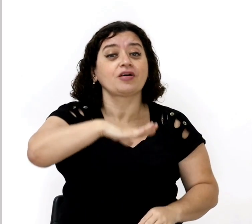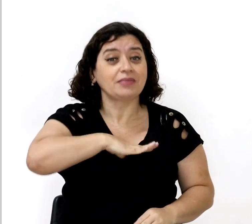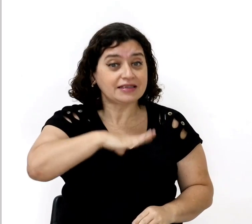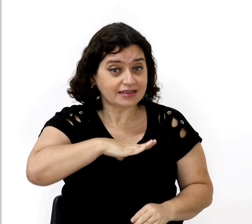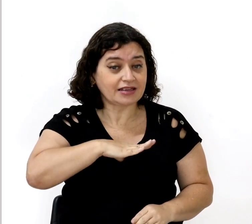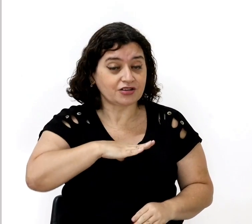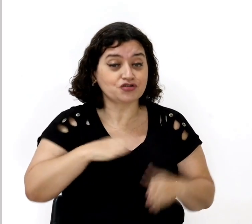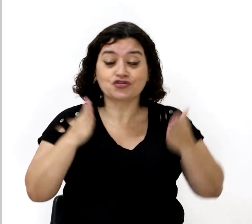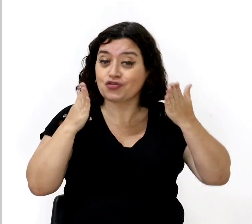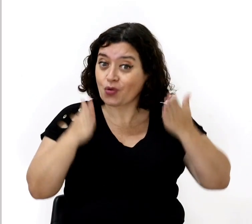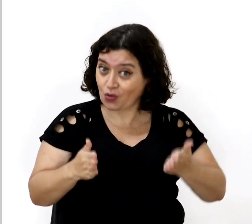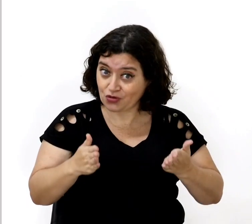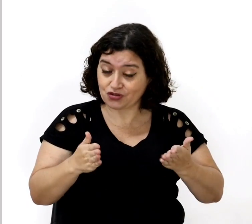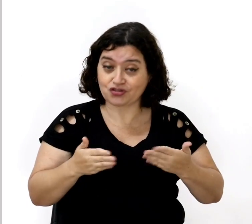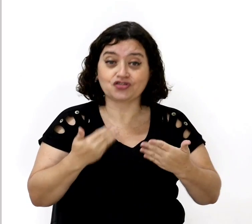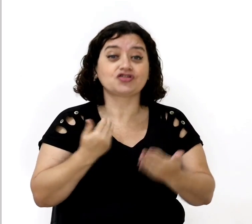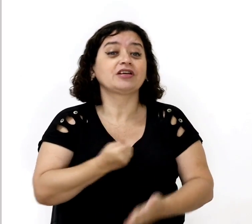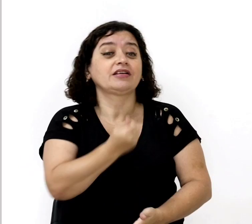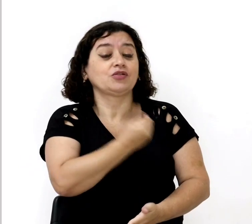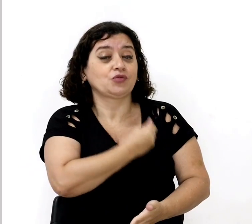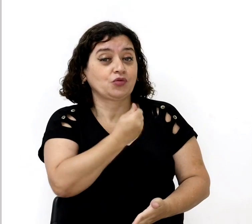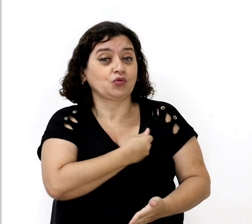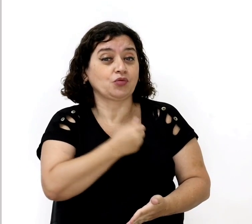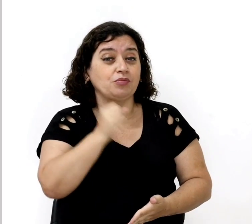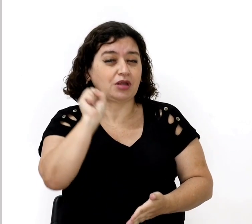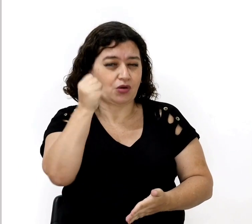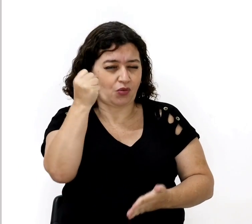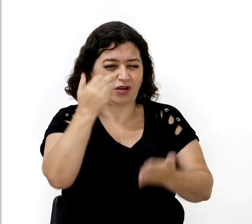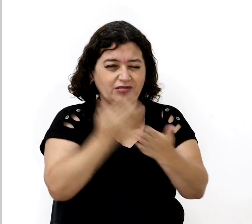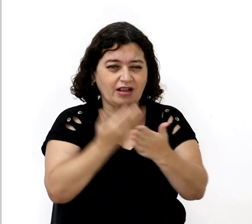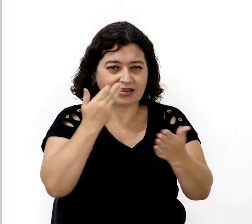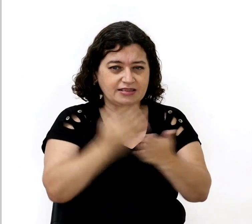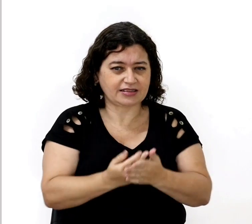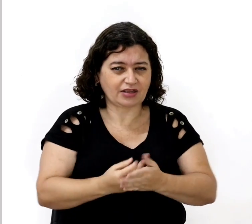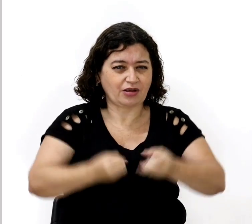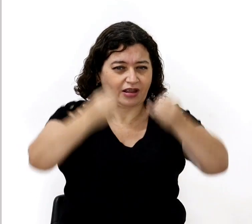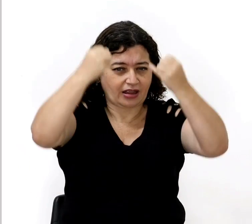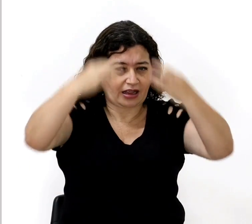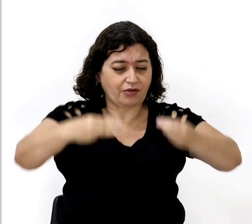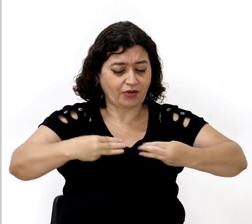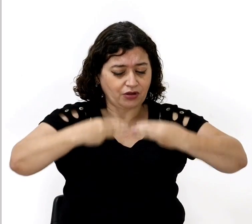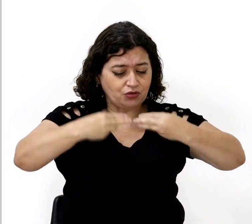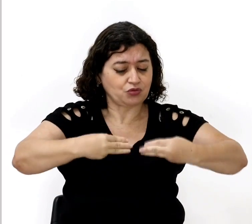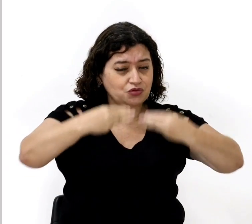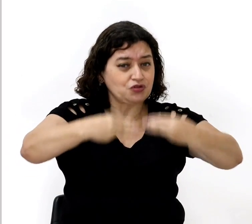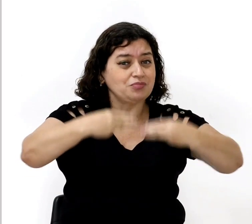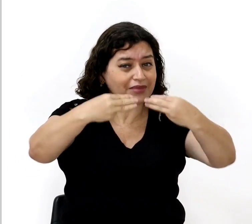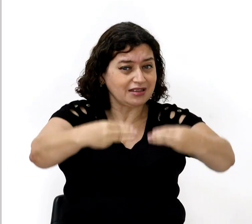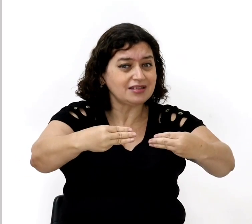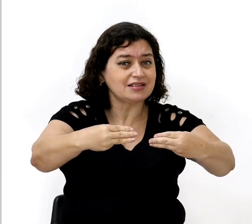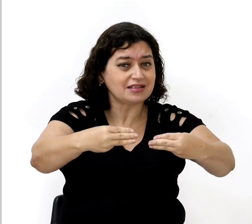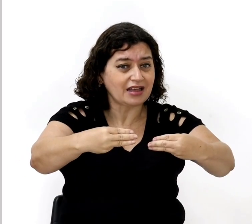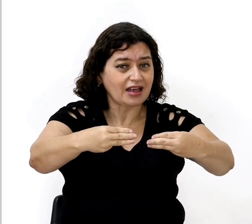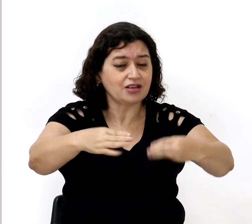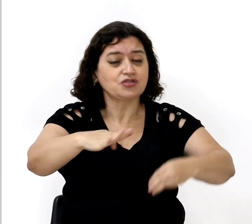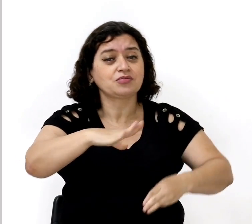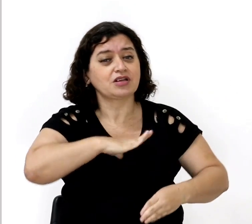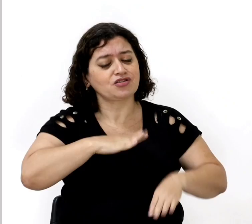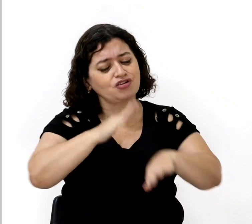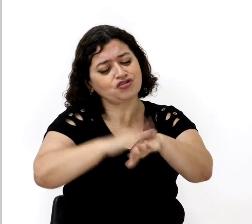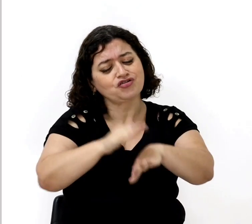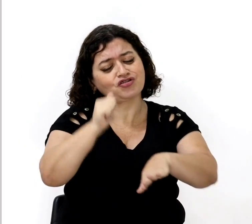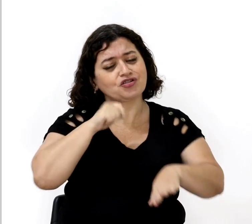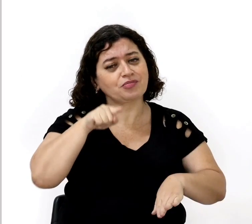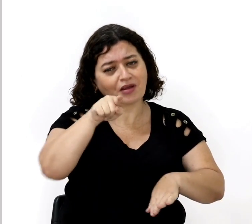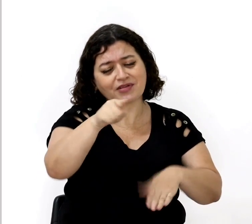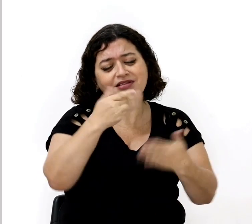Igreja para a Cidade. Hoje a lição de número 8, ela vai tratar dos ministérios para a cidade.